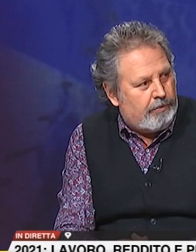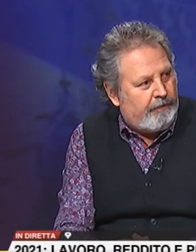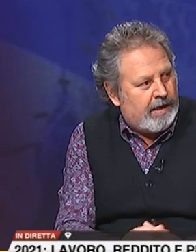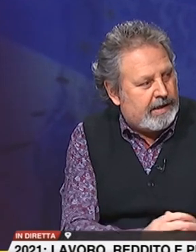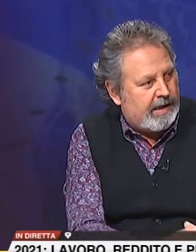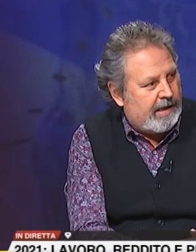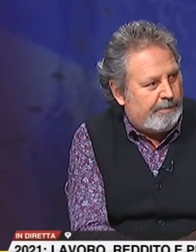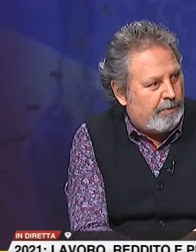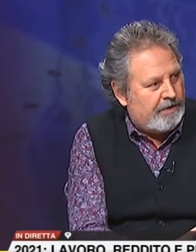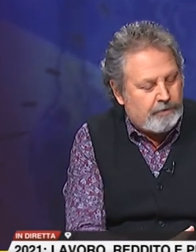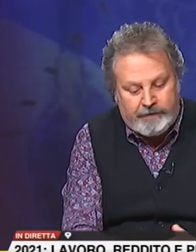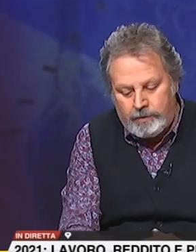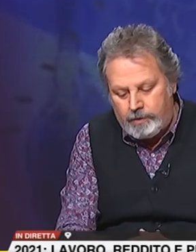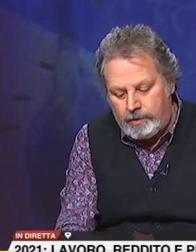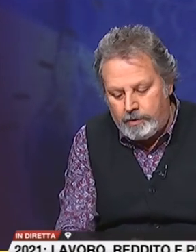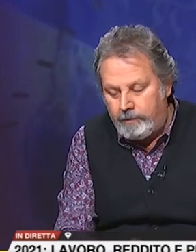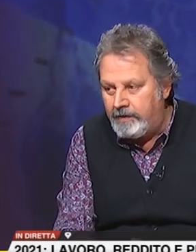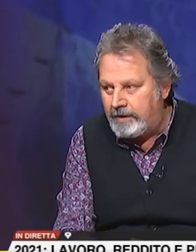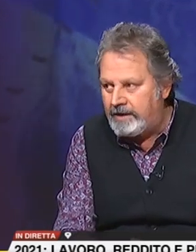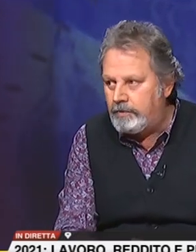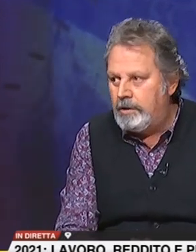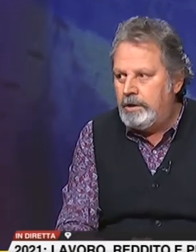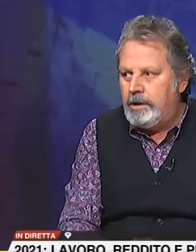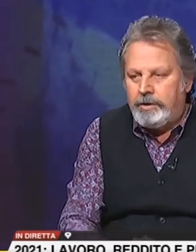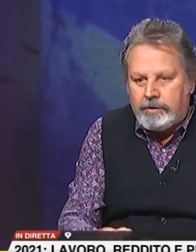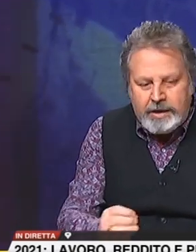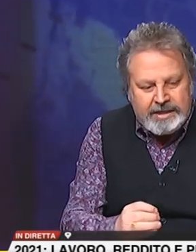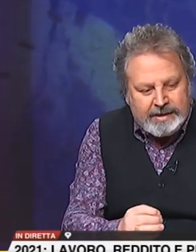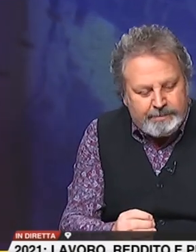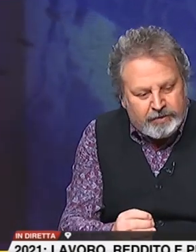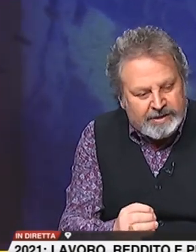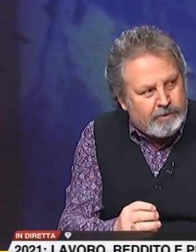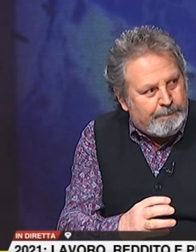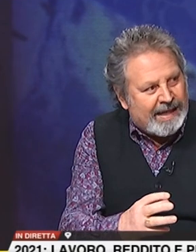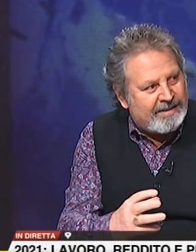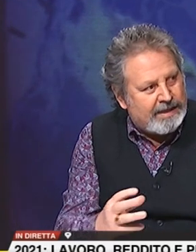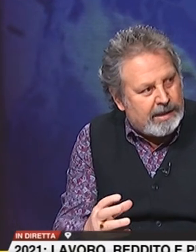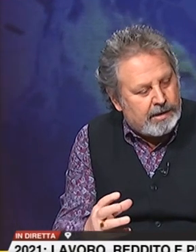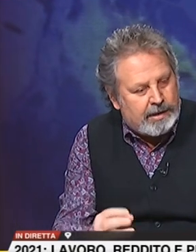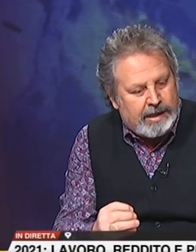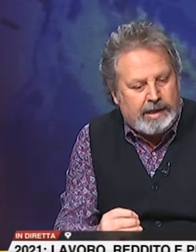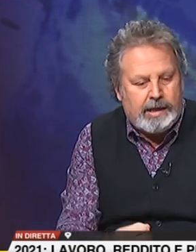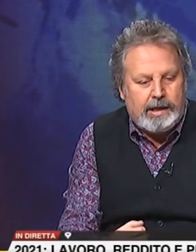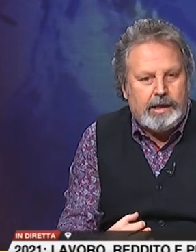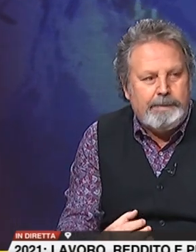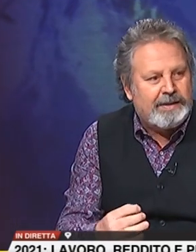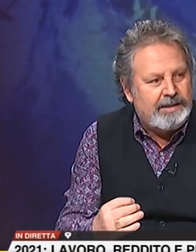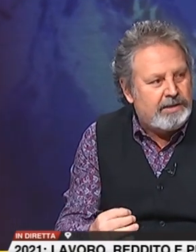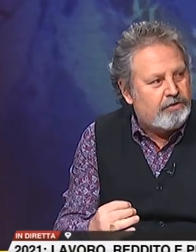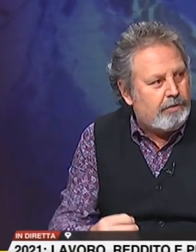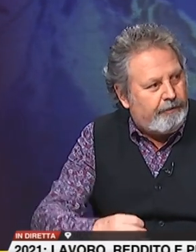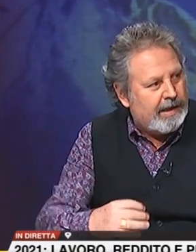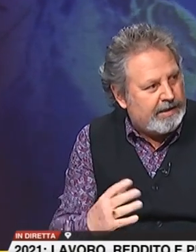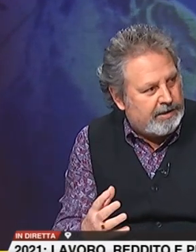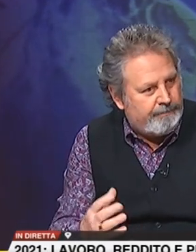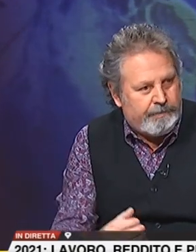stessa solfa che abbiamo visto fino adesso. Cioè, questa è la dimostrazione plastica che i partiti